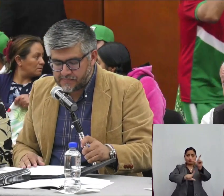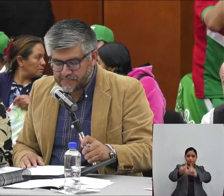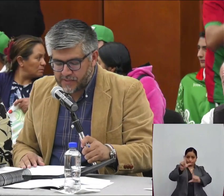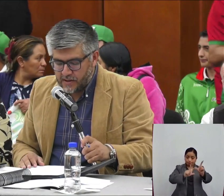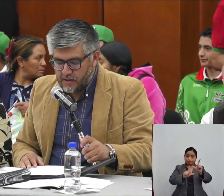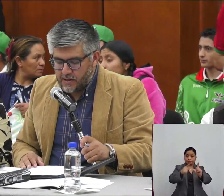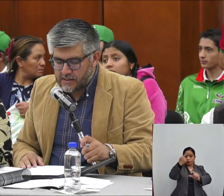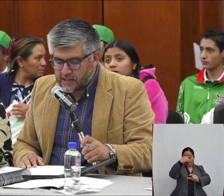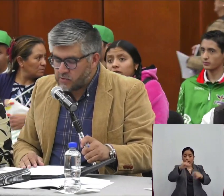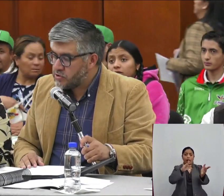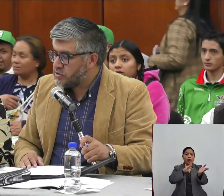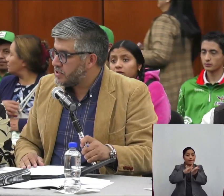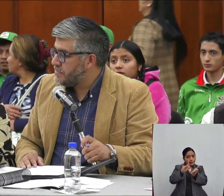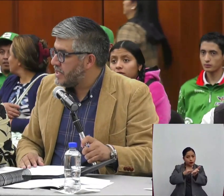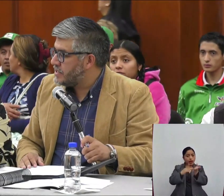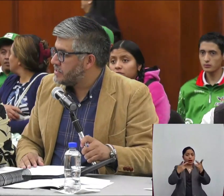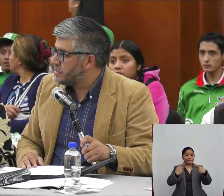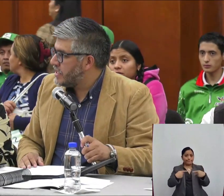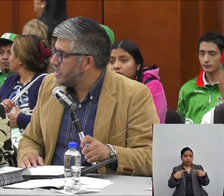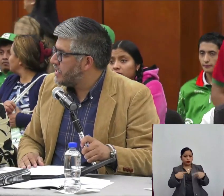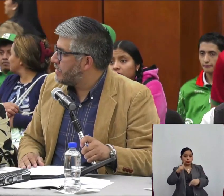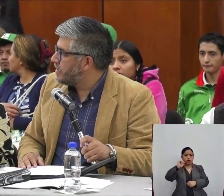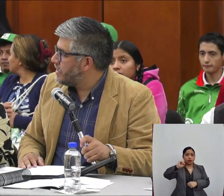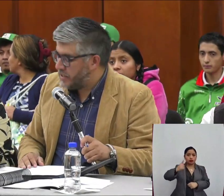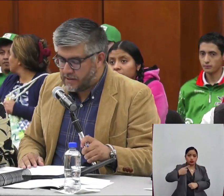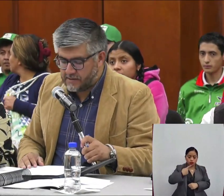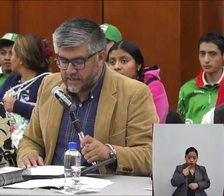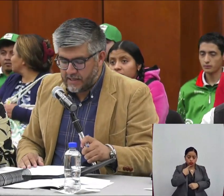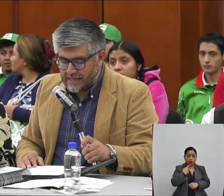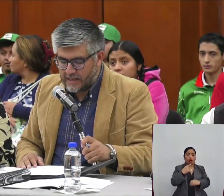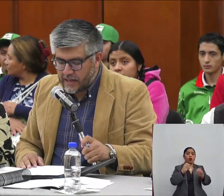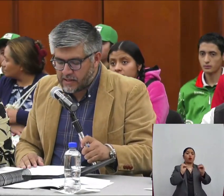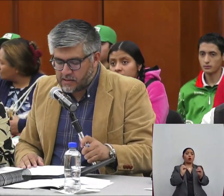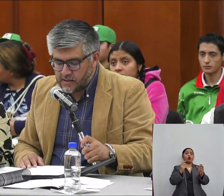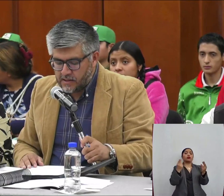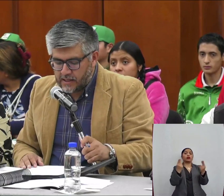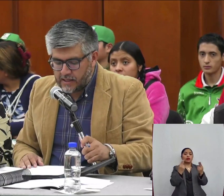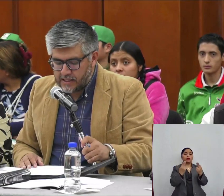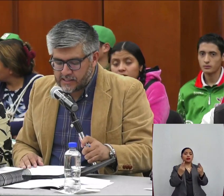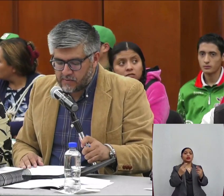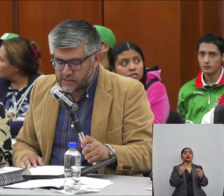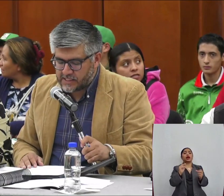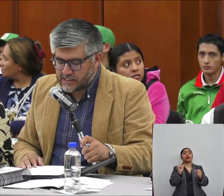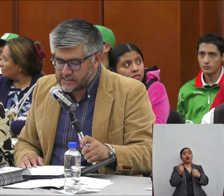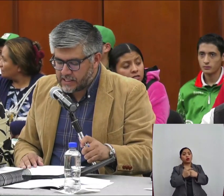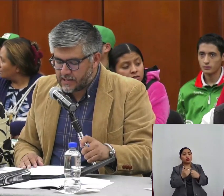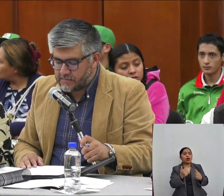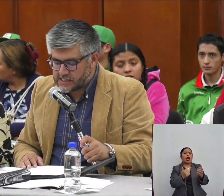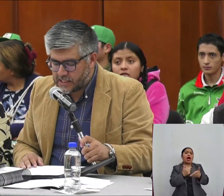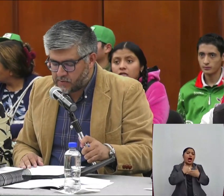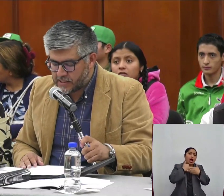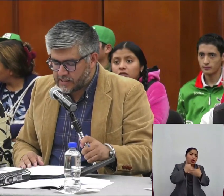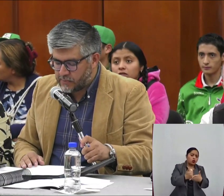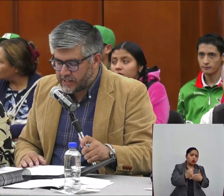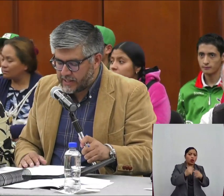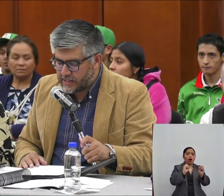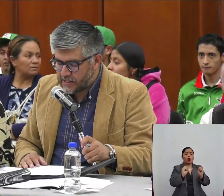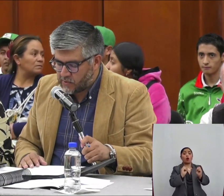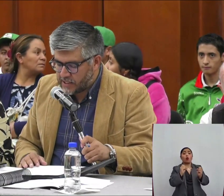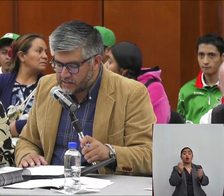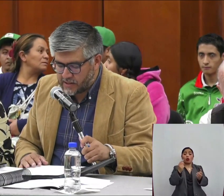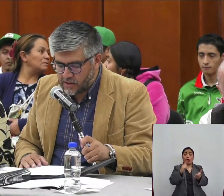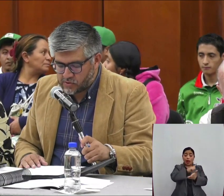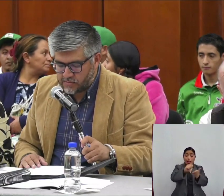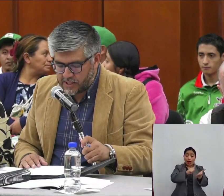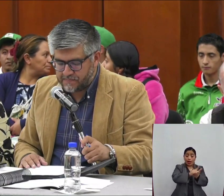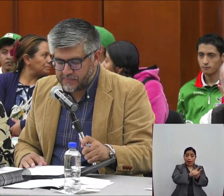señas. La traducción también, si alguien la requiere, de la ley a las lenguas matlacinca, mazahua, tlahuica,